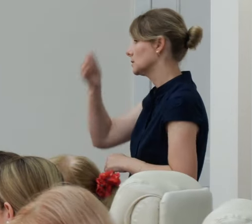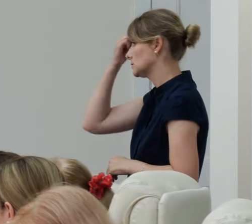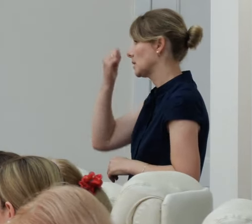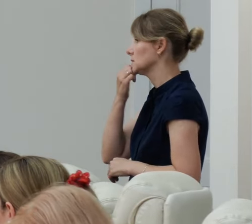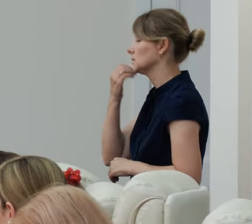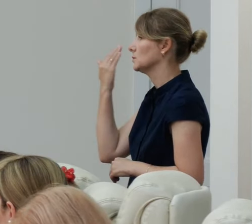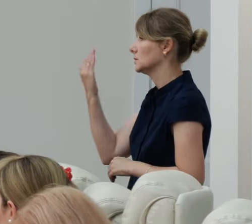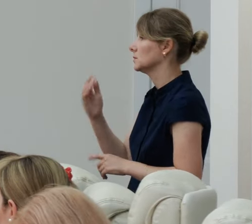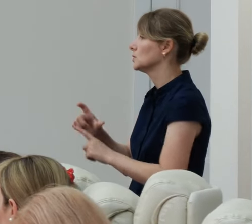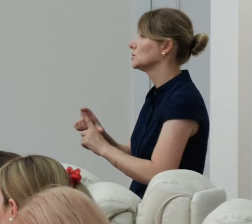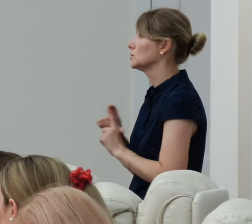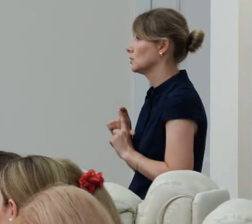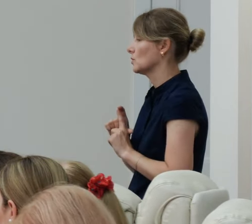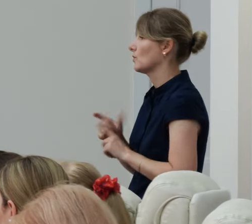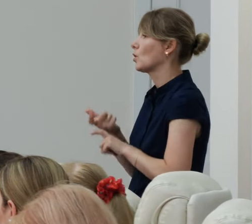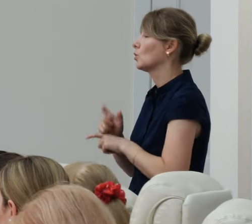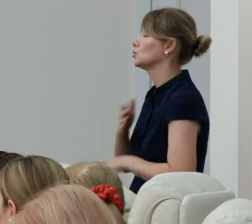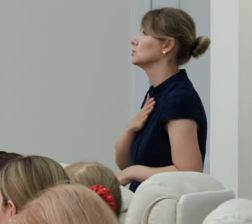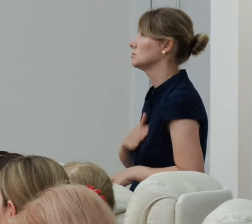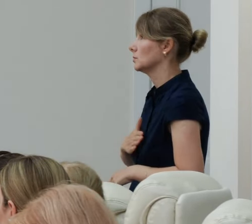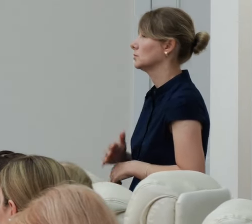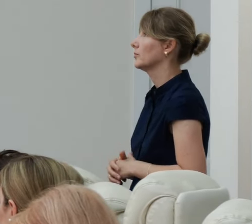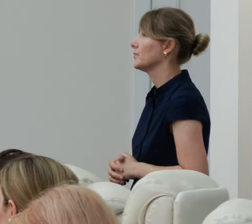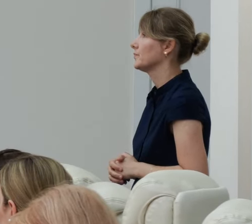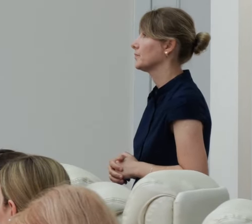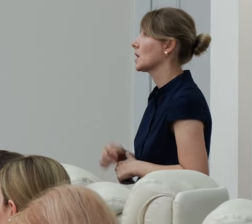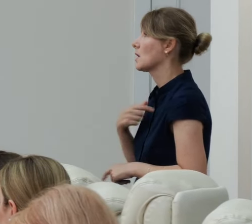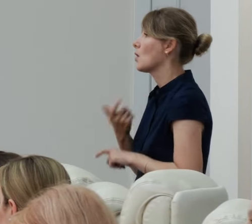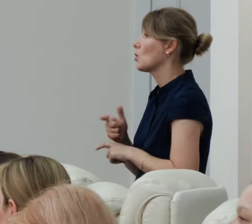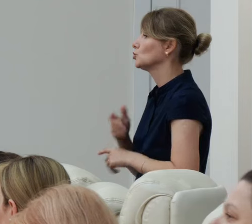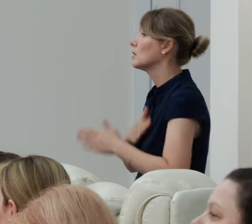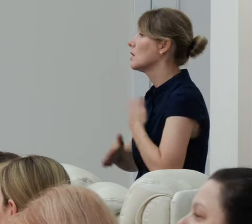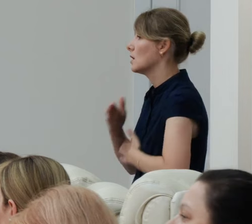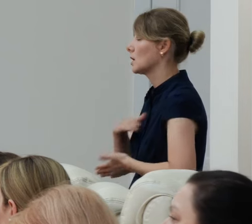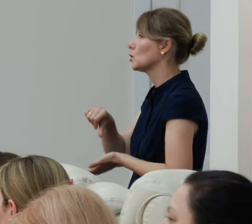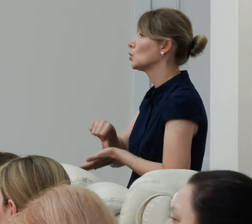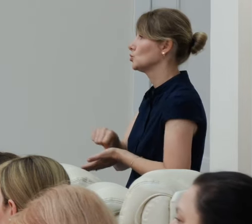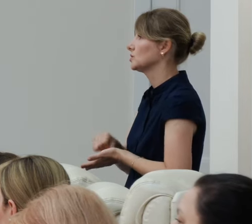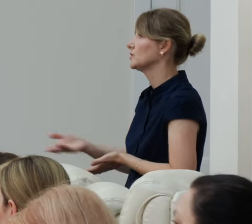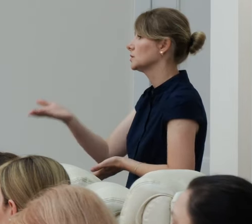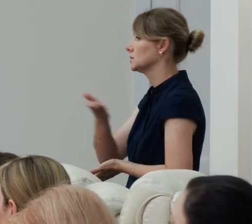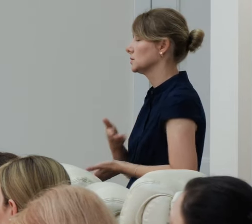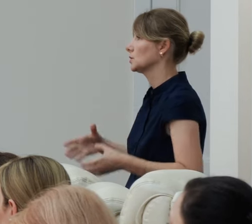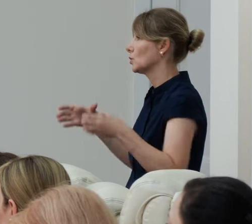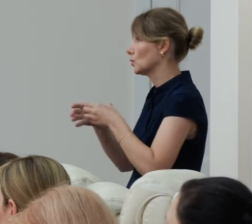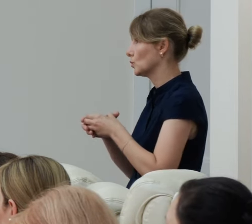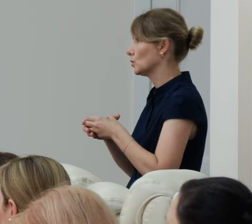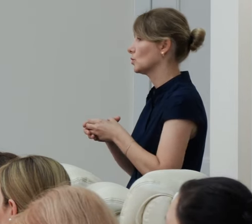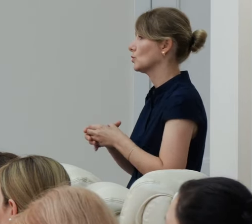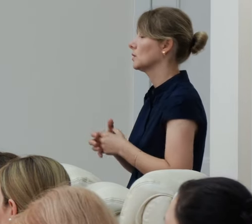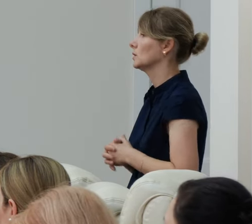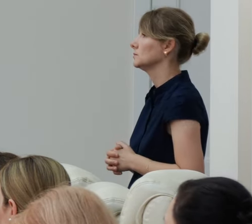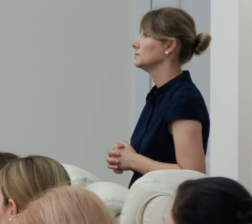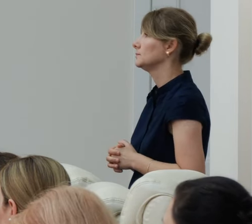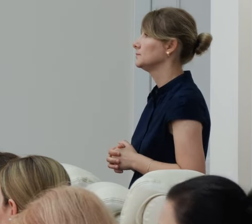domnule ministru. Mă bucur foarte mult și mă bucur să fiu aici alături de toți prietenii din jurul acestei mese.